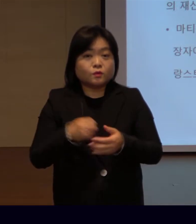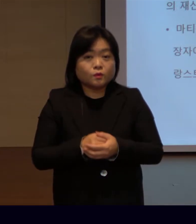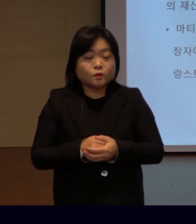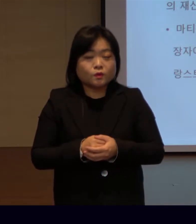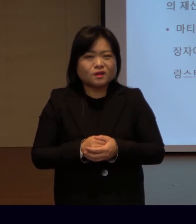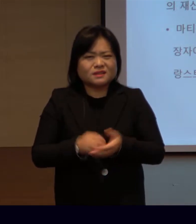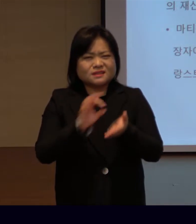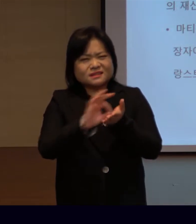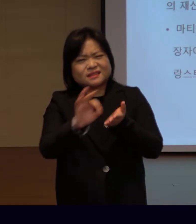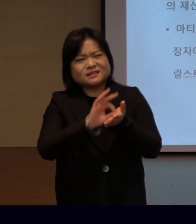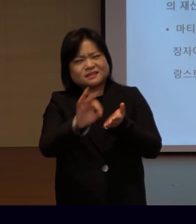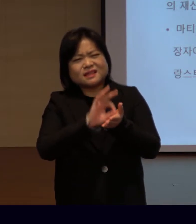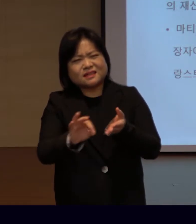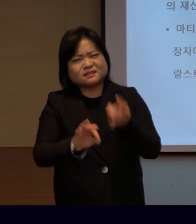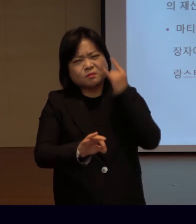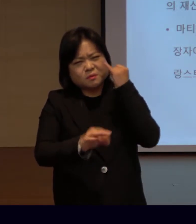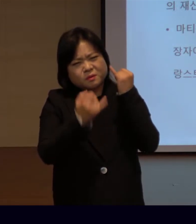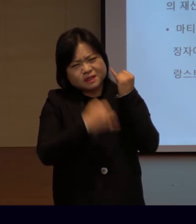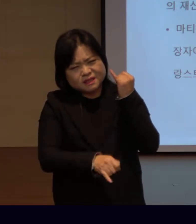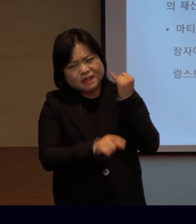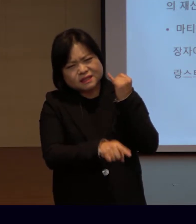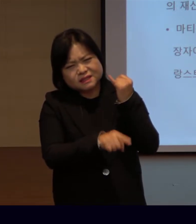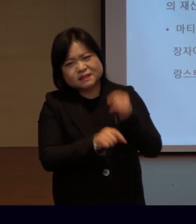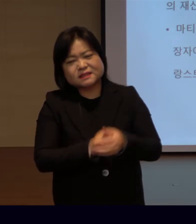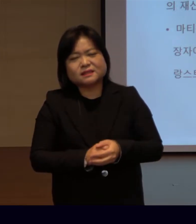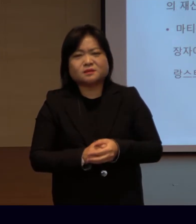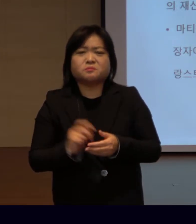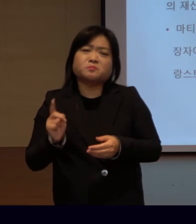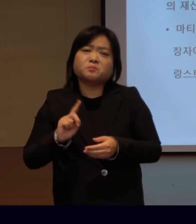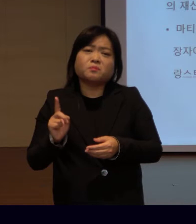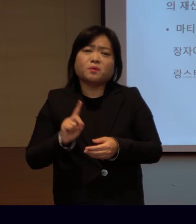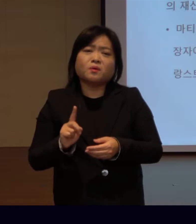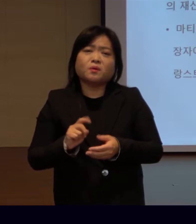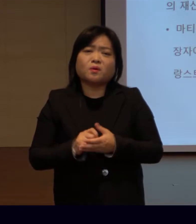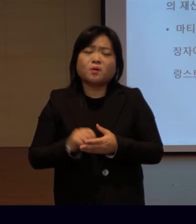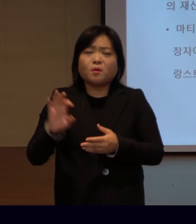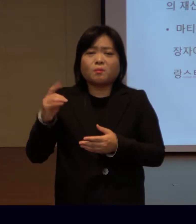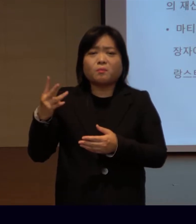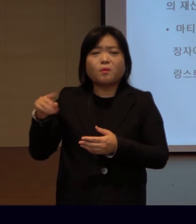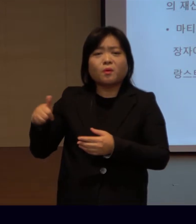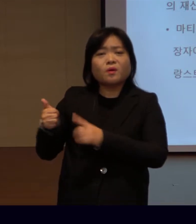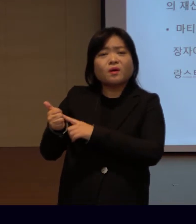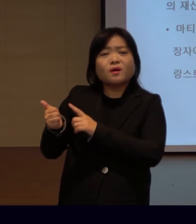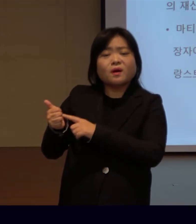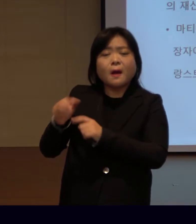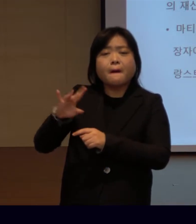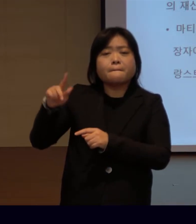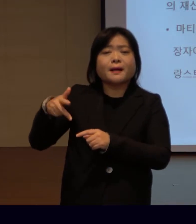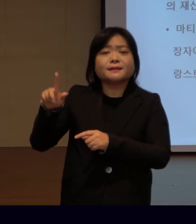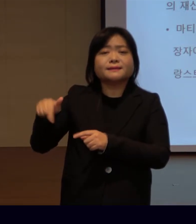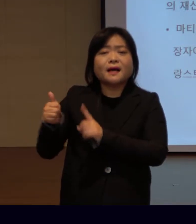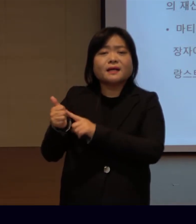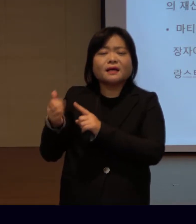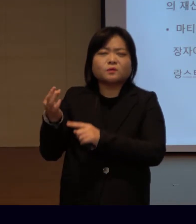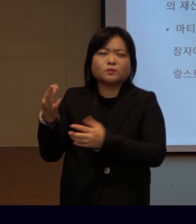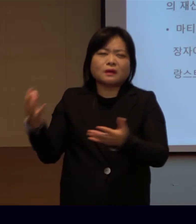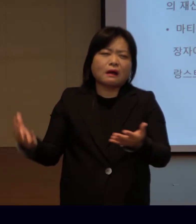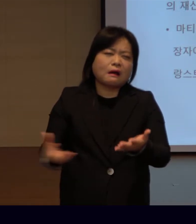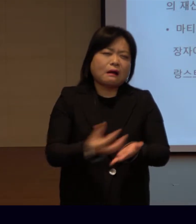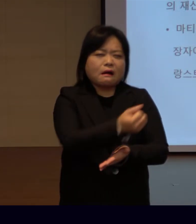이 사치하는 이 모녀가 그나마 그 뻘의 백작의 재산까지도